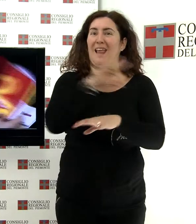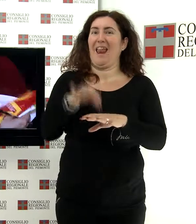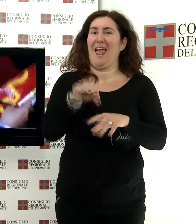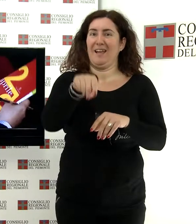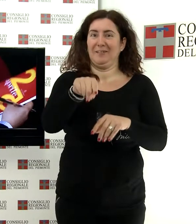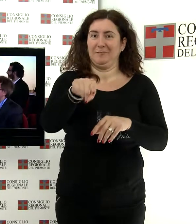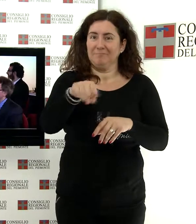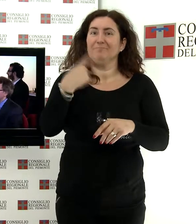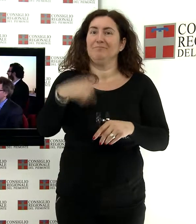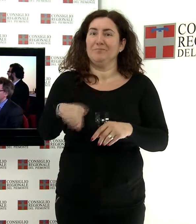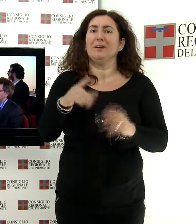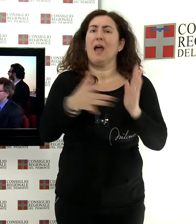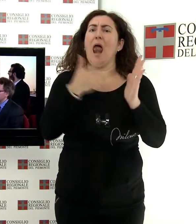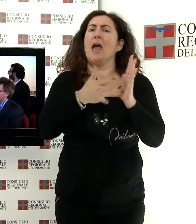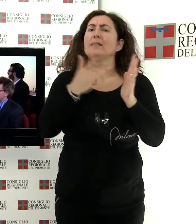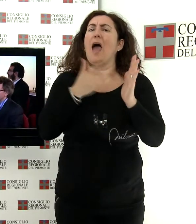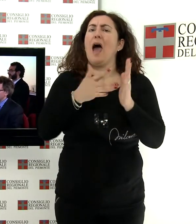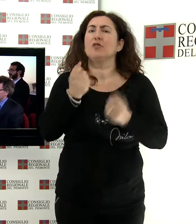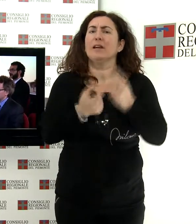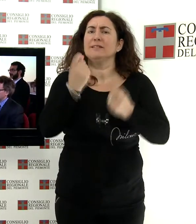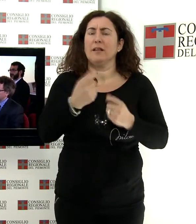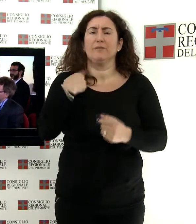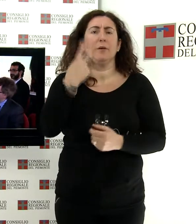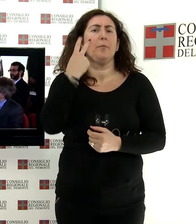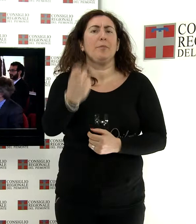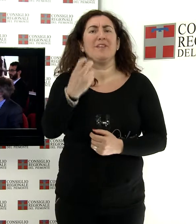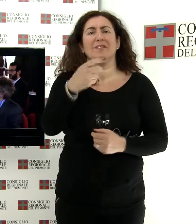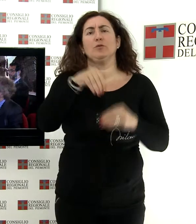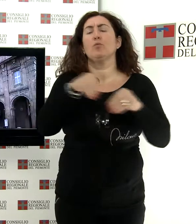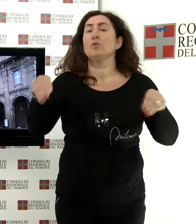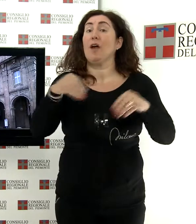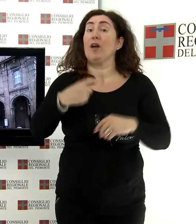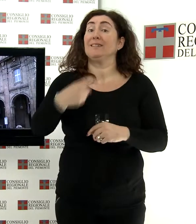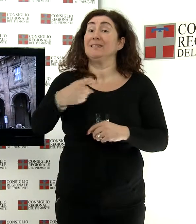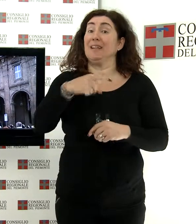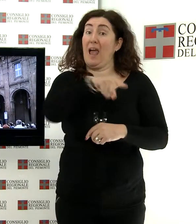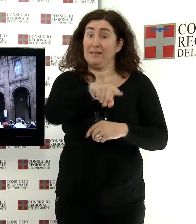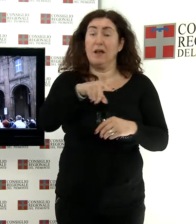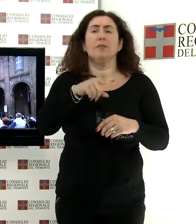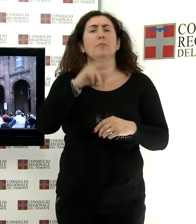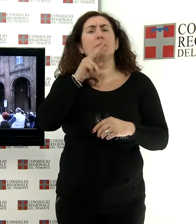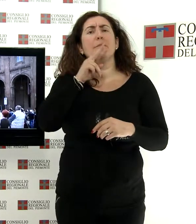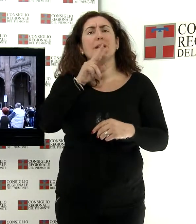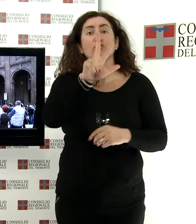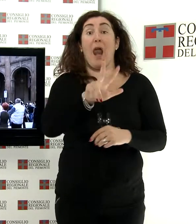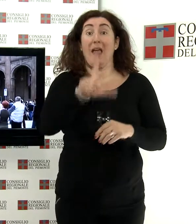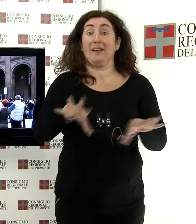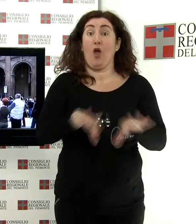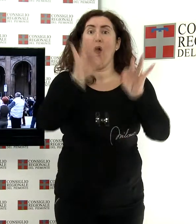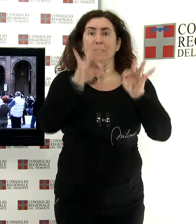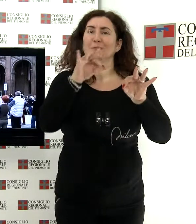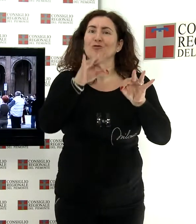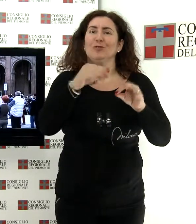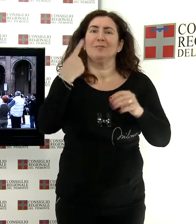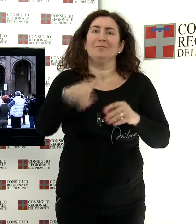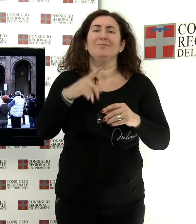Museo Diffuso della Resistenza prevede alle 15.30 al porticato del museo un pomeriggio all'insegna dello swing in compagnia